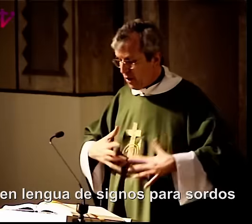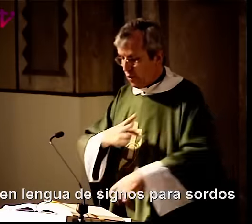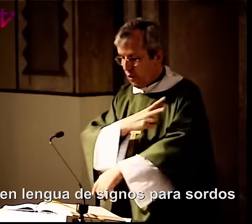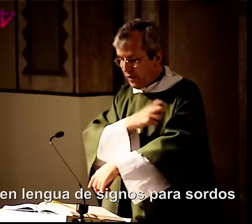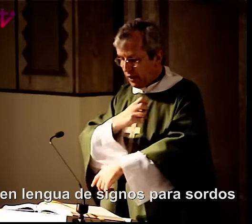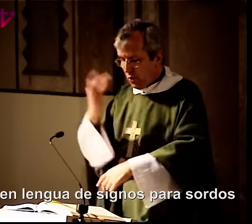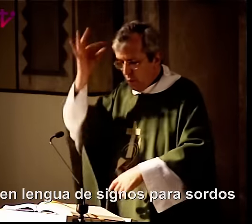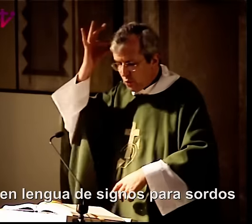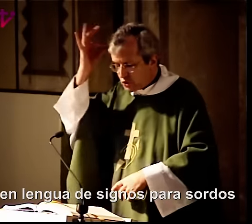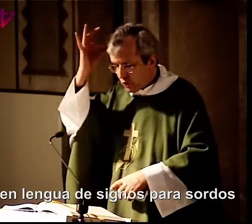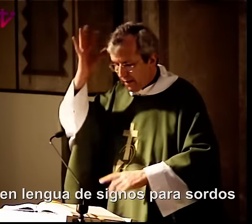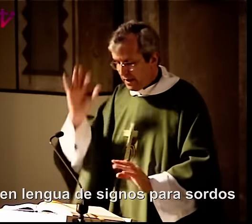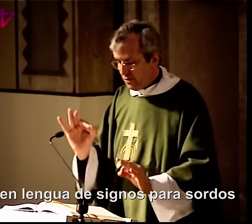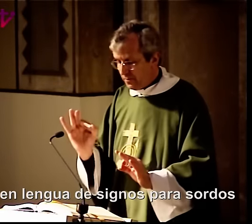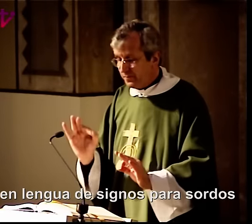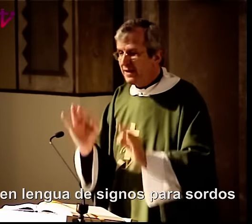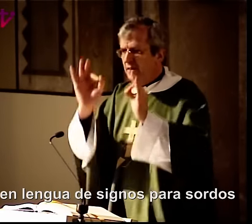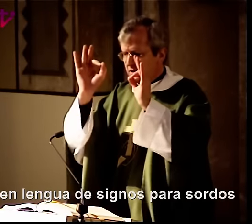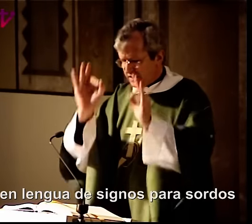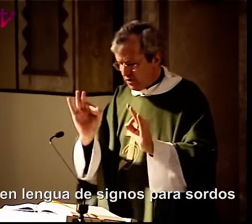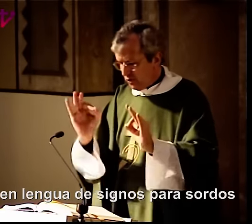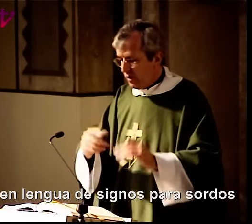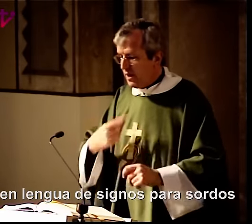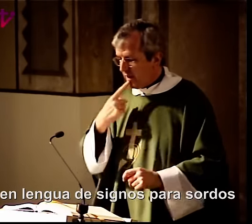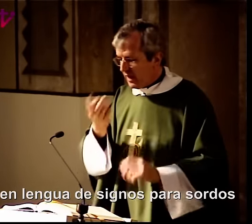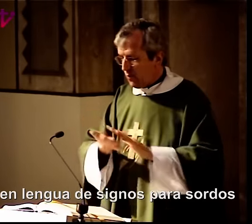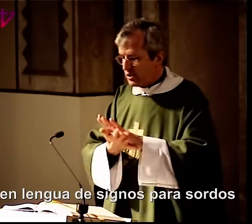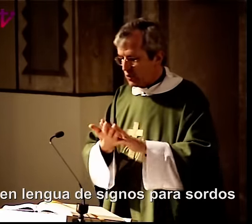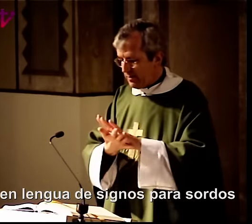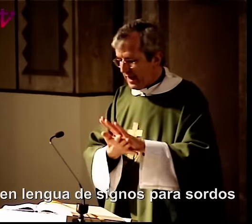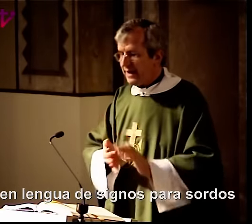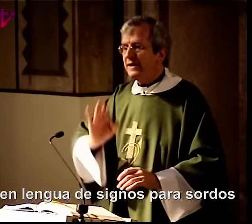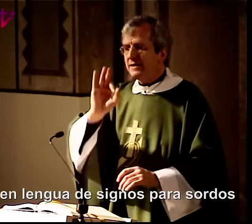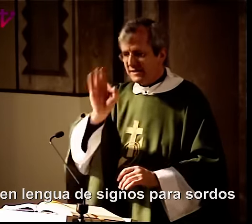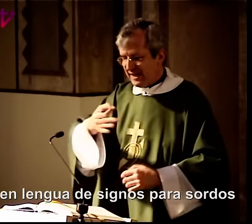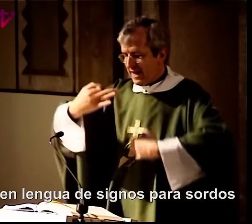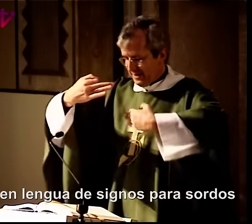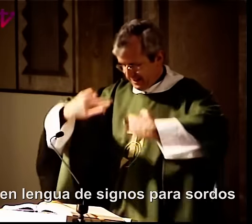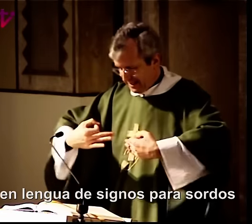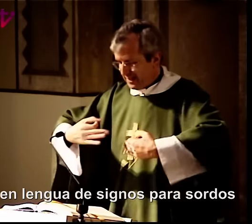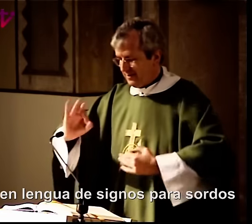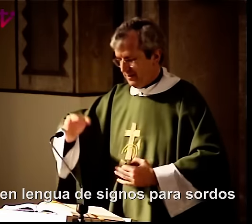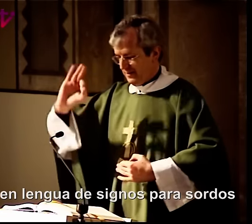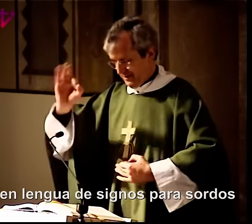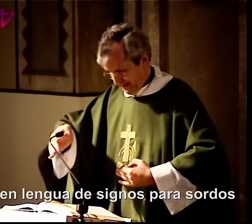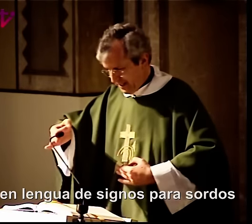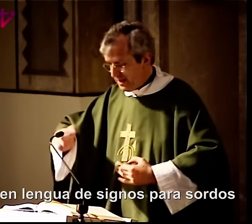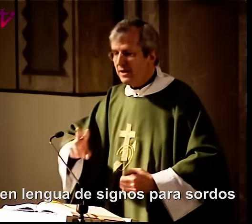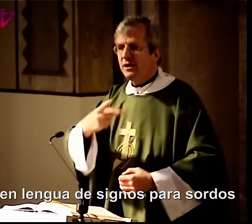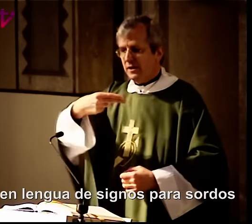o negro un solo cabello, sino que vuestro hablar sea sí, sí y